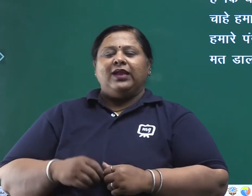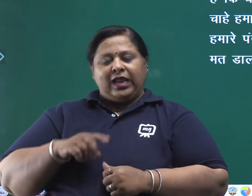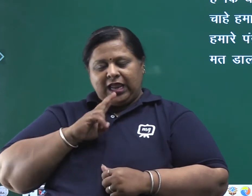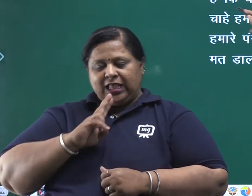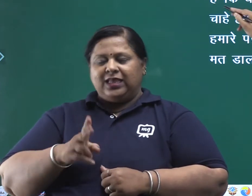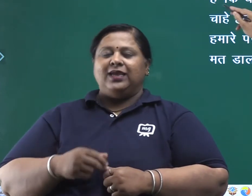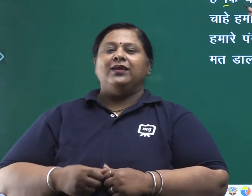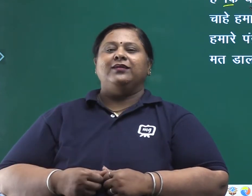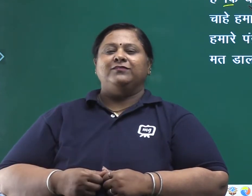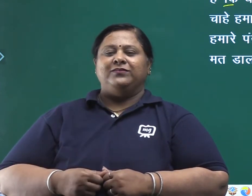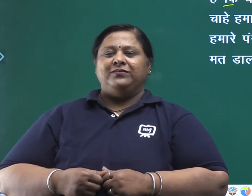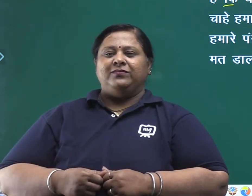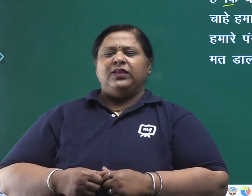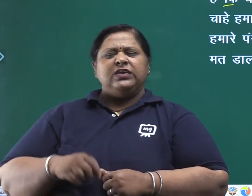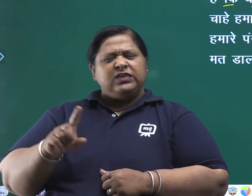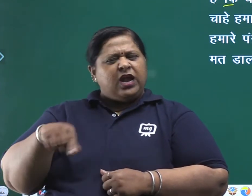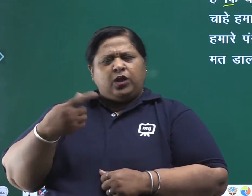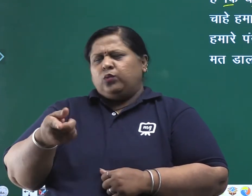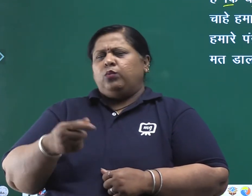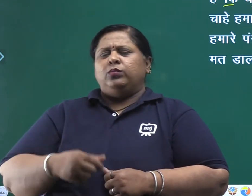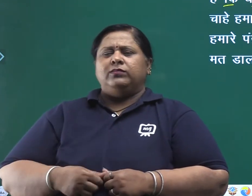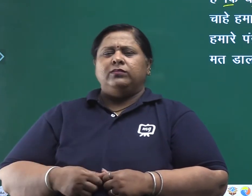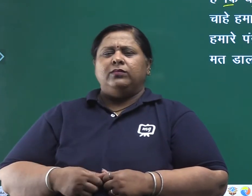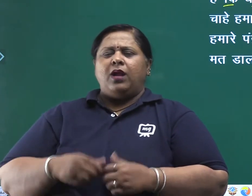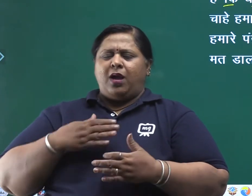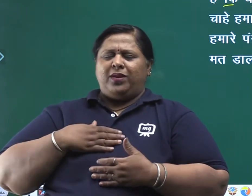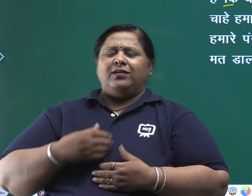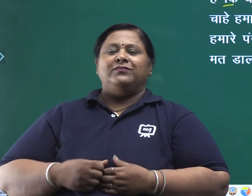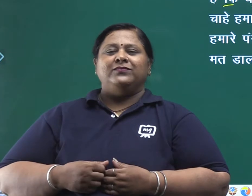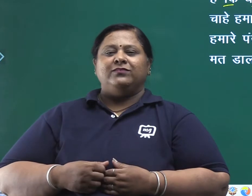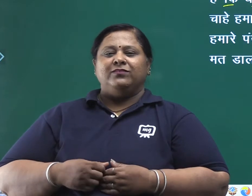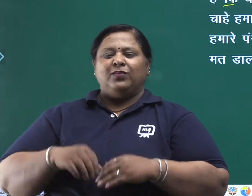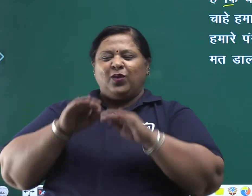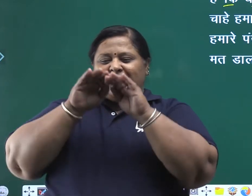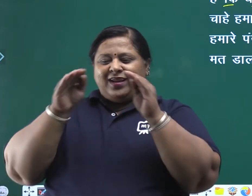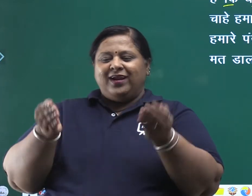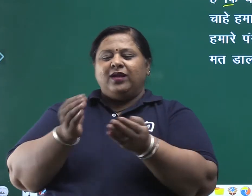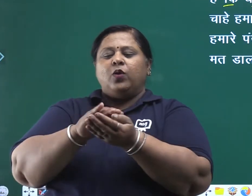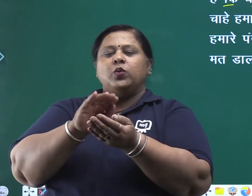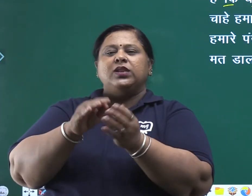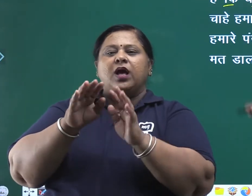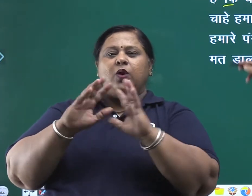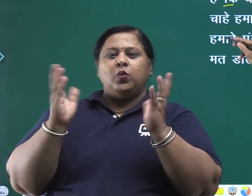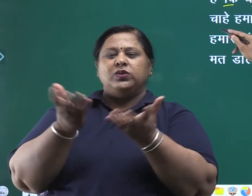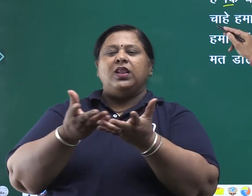कहते हैं कि चाहे तो हमें नीड मत दो,